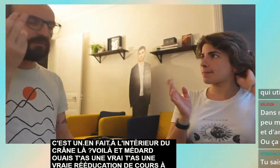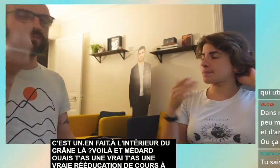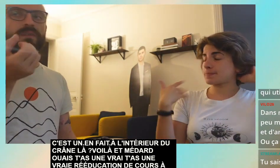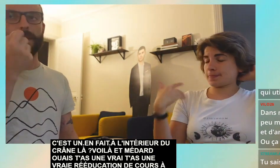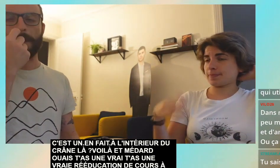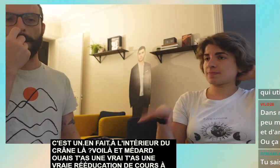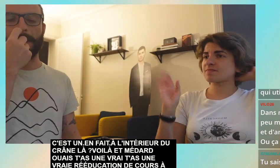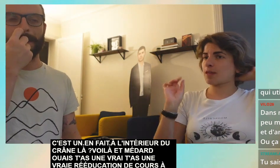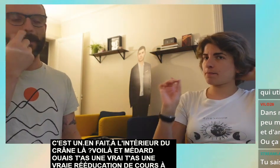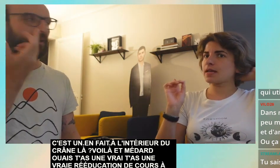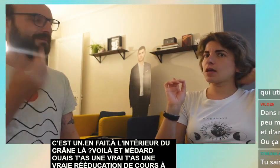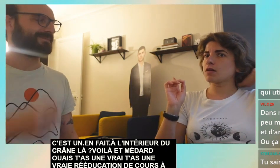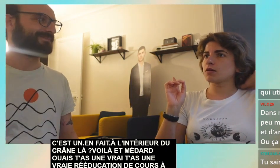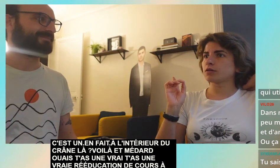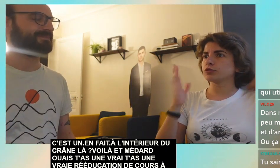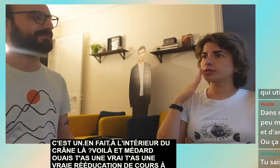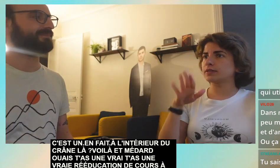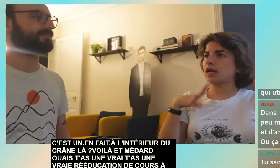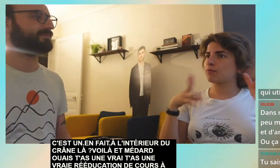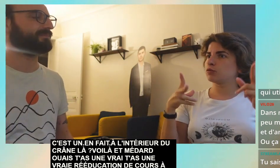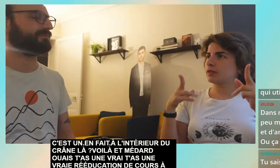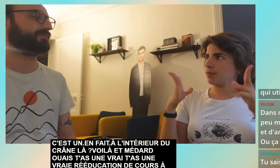son. Mais j'étais à mon époque.